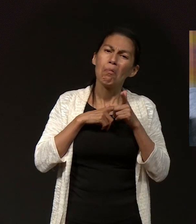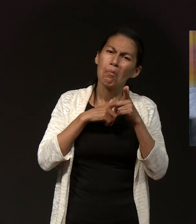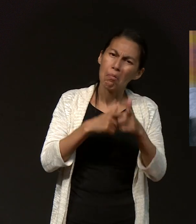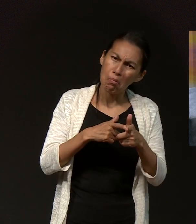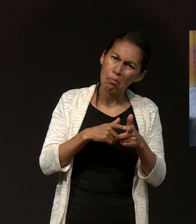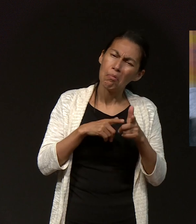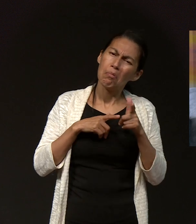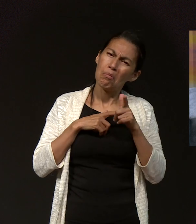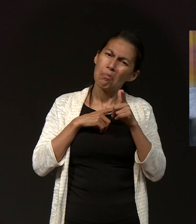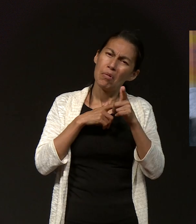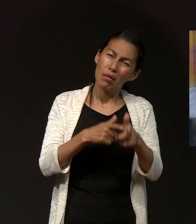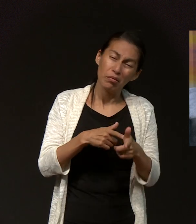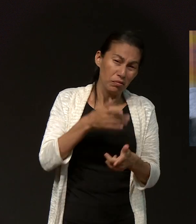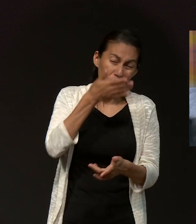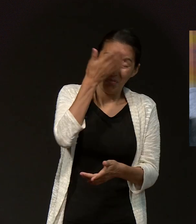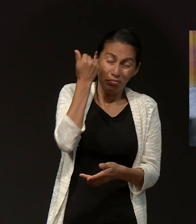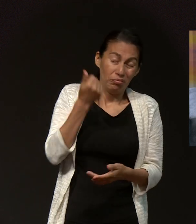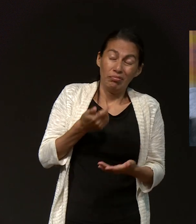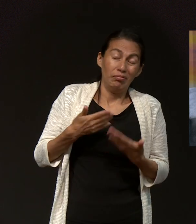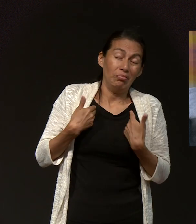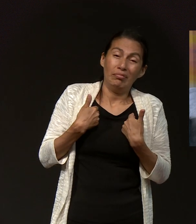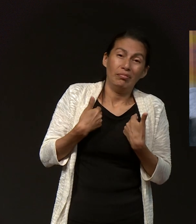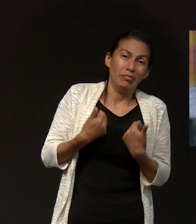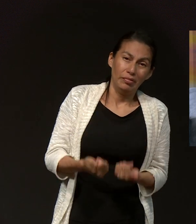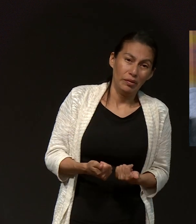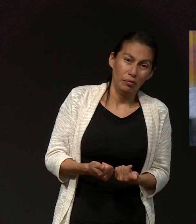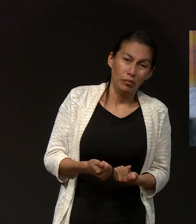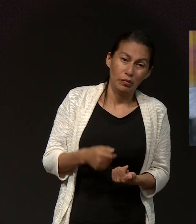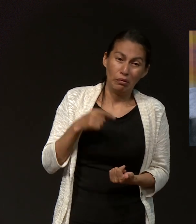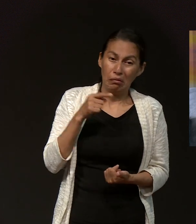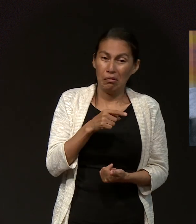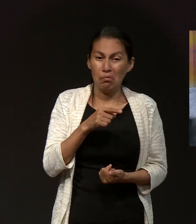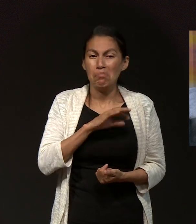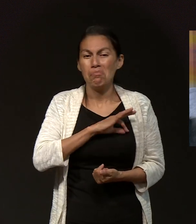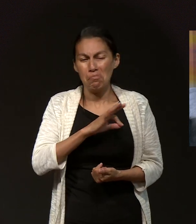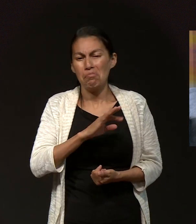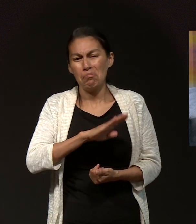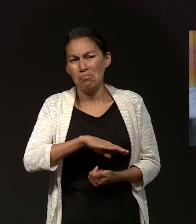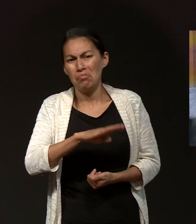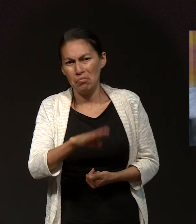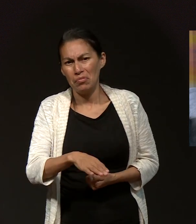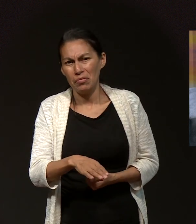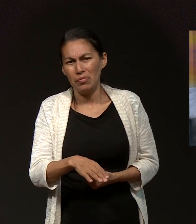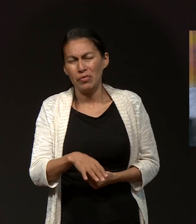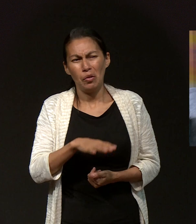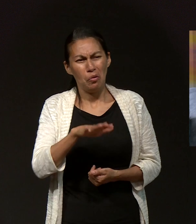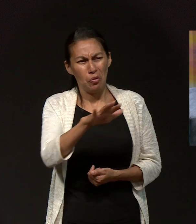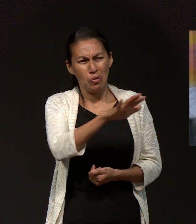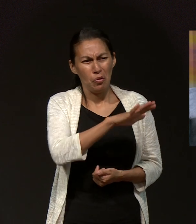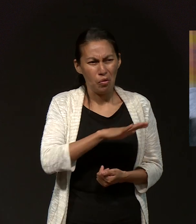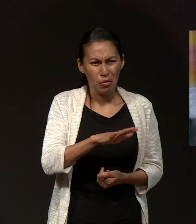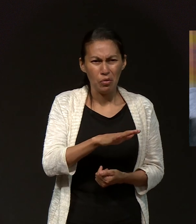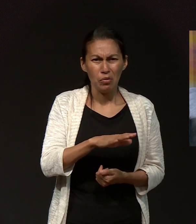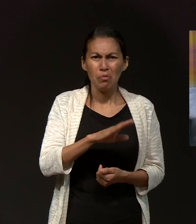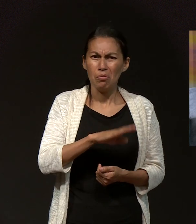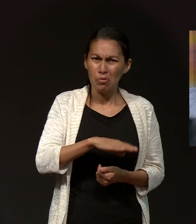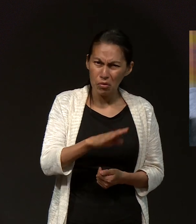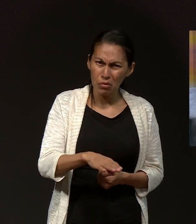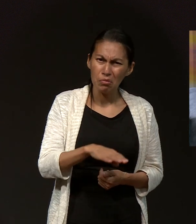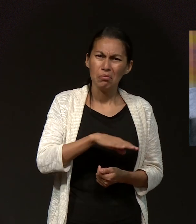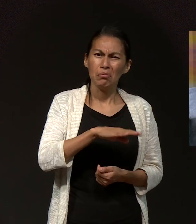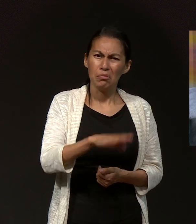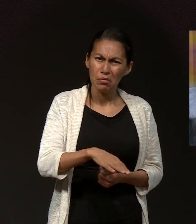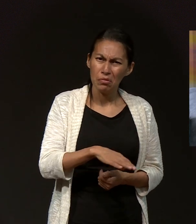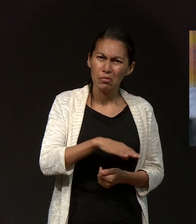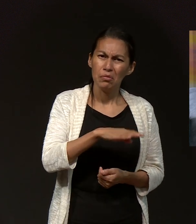salido, tu papá sigue saliendo adelante. Y no nos lo explicamos, porque tiene todas las de perder y de todas las malas que